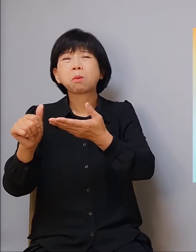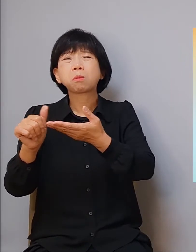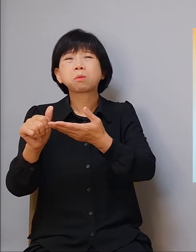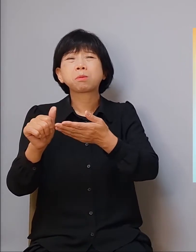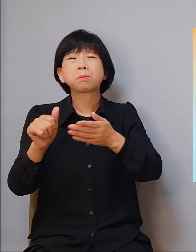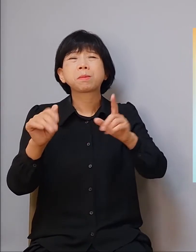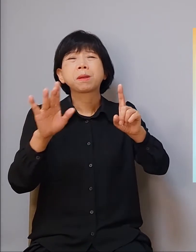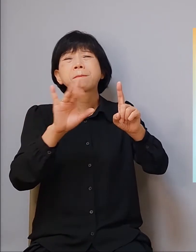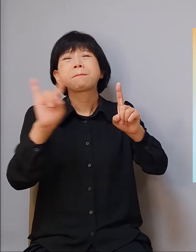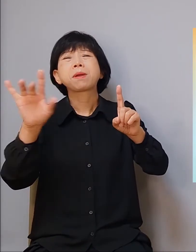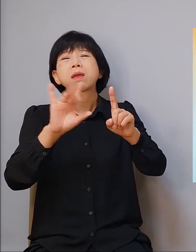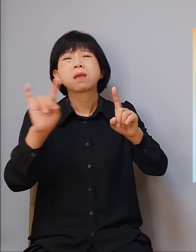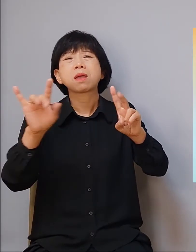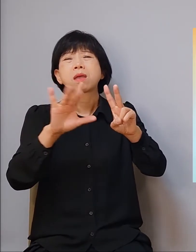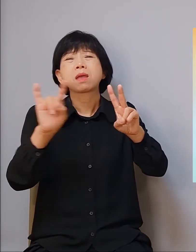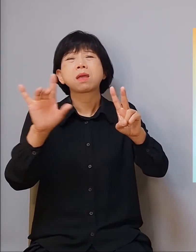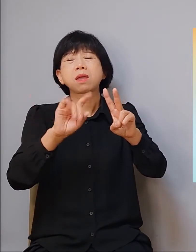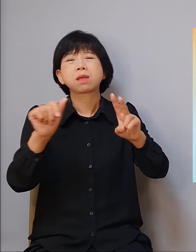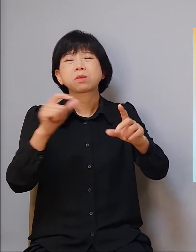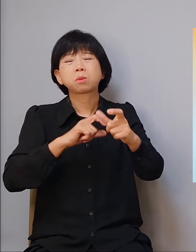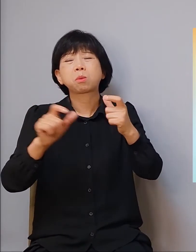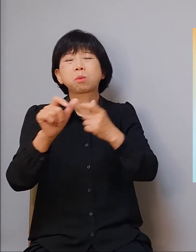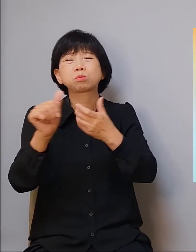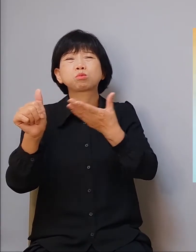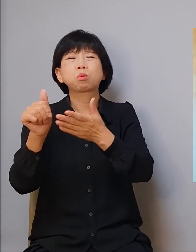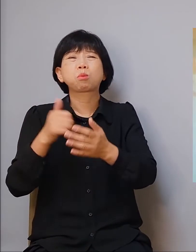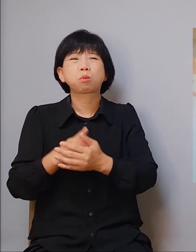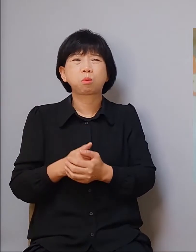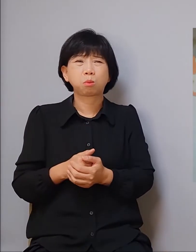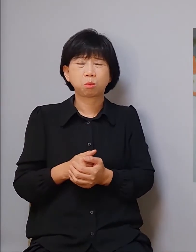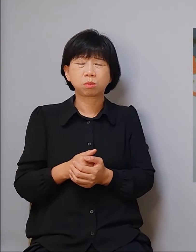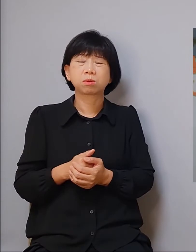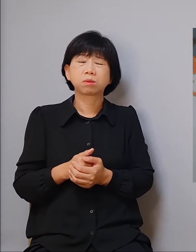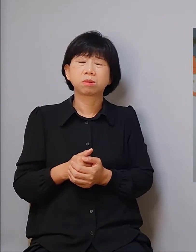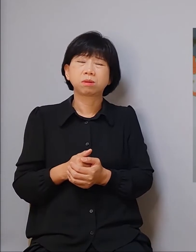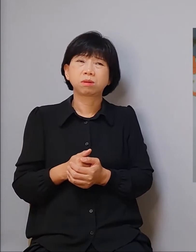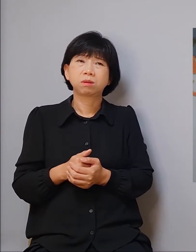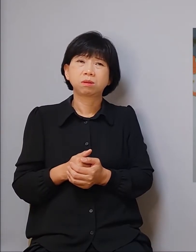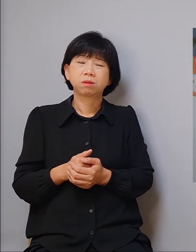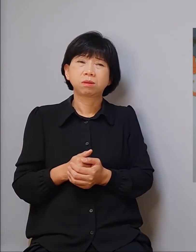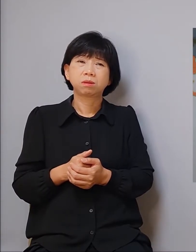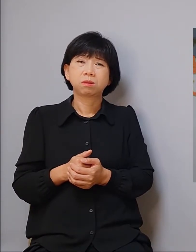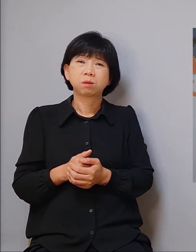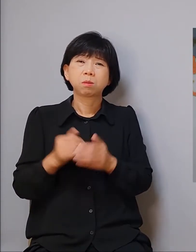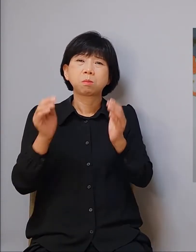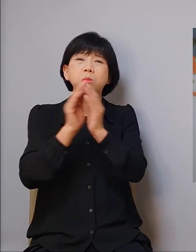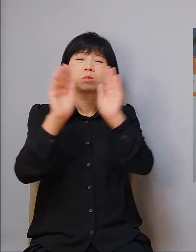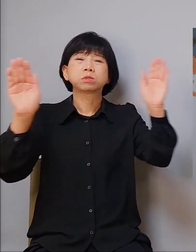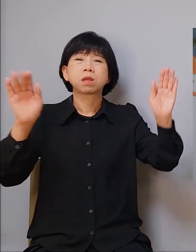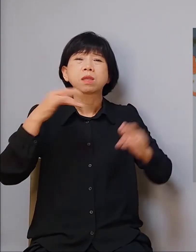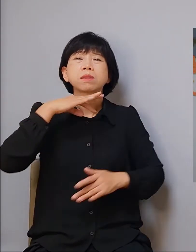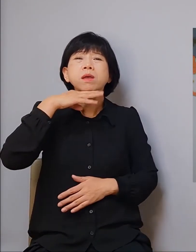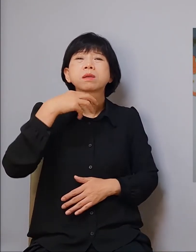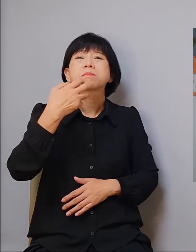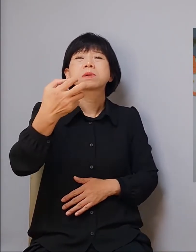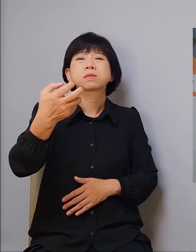80세의 모세, 하나님의 부름을 받고 바로에게 나아가는